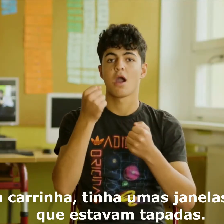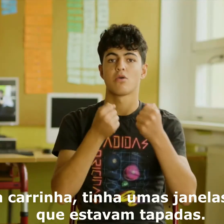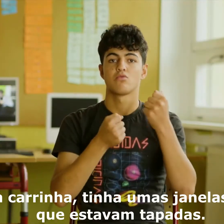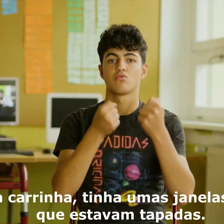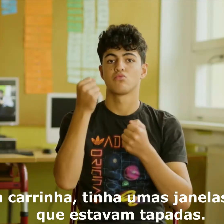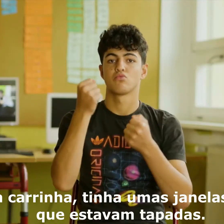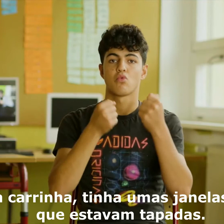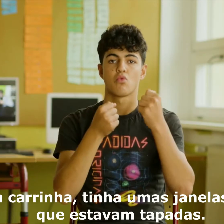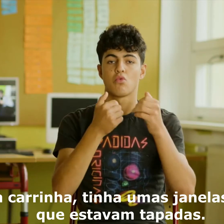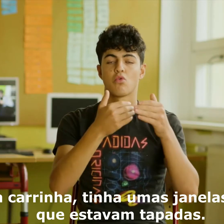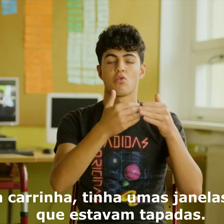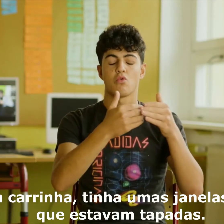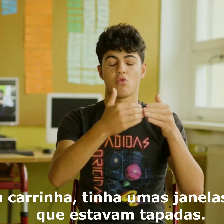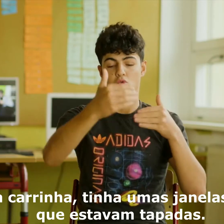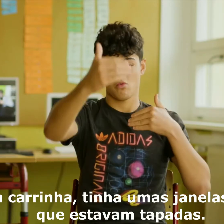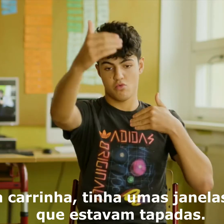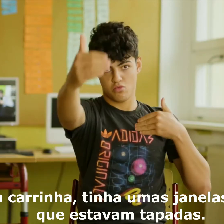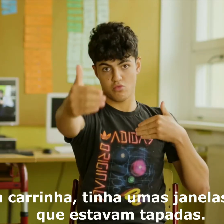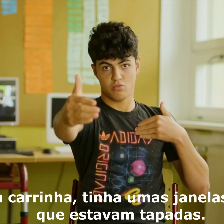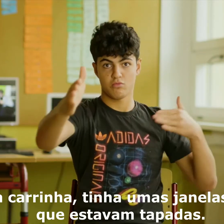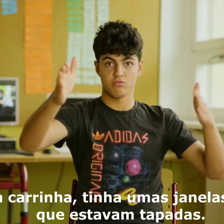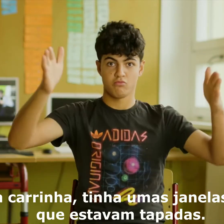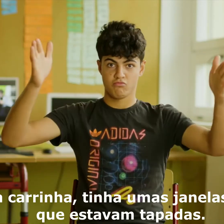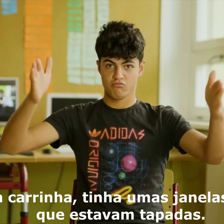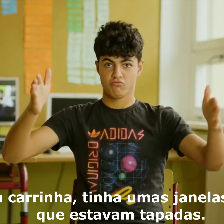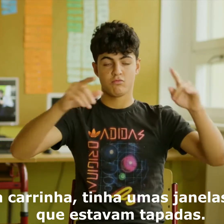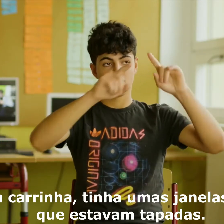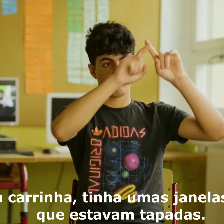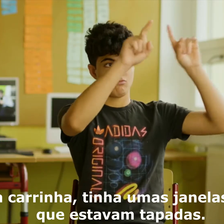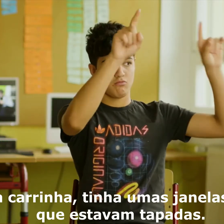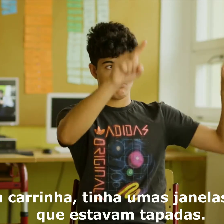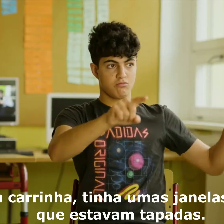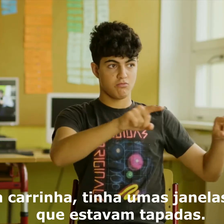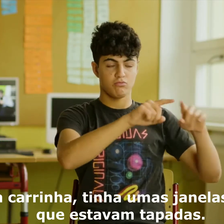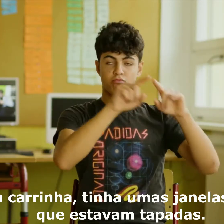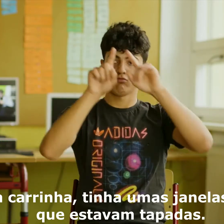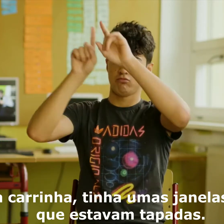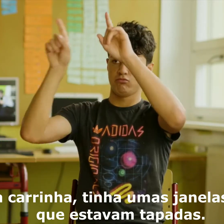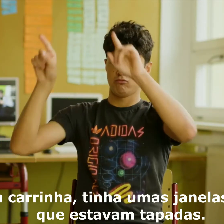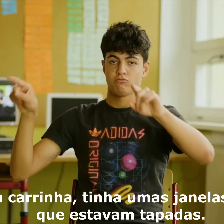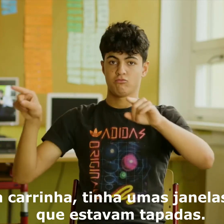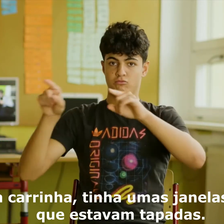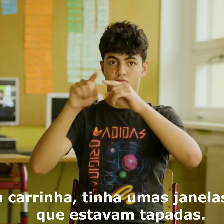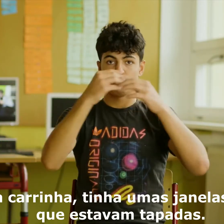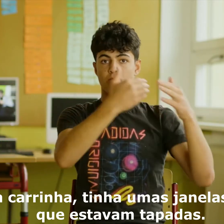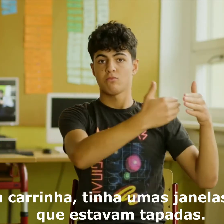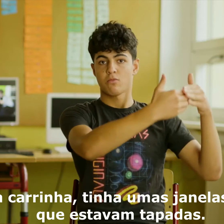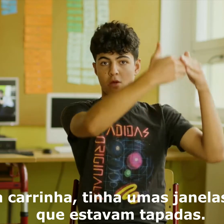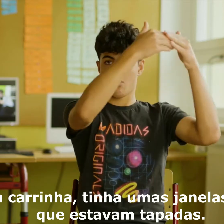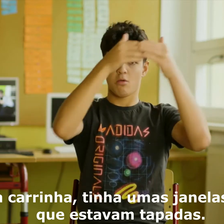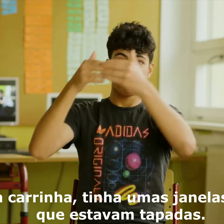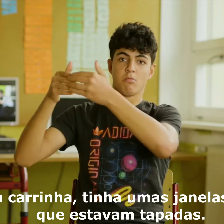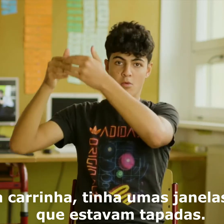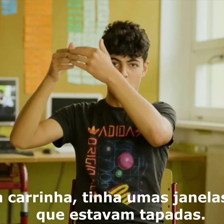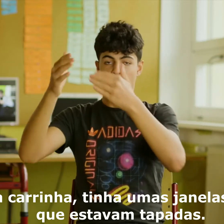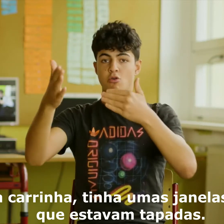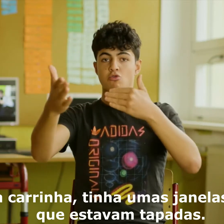Sim, era uma carrinha, uma Kombi, tinha assim umas janelas que estavam